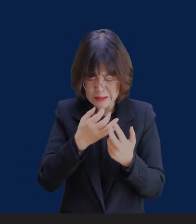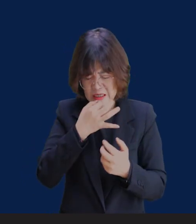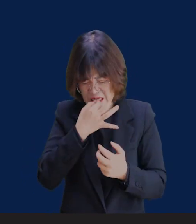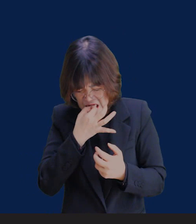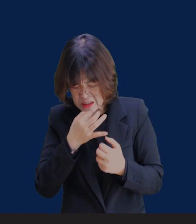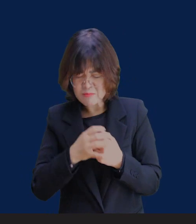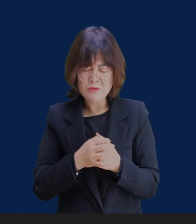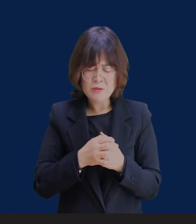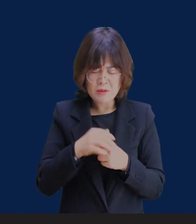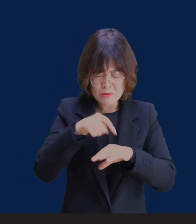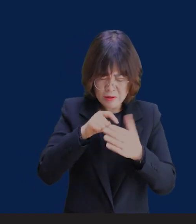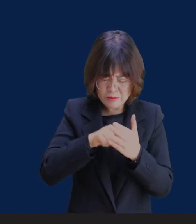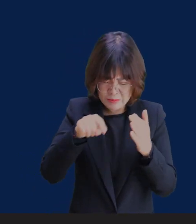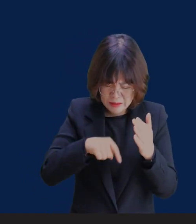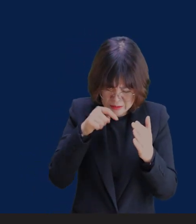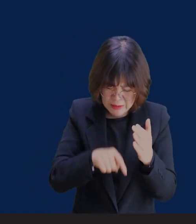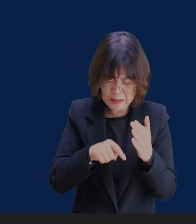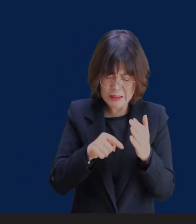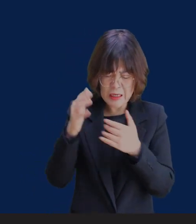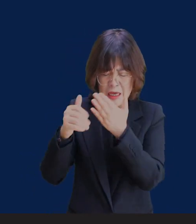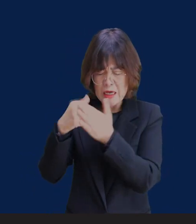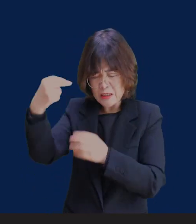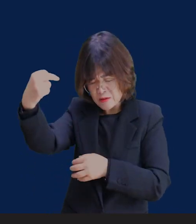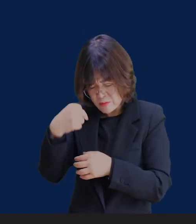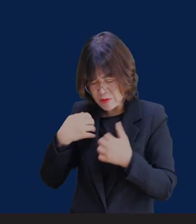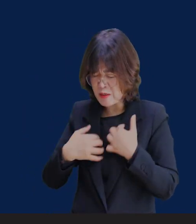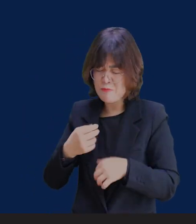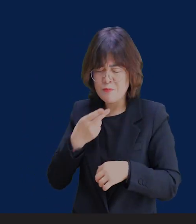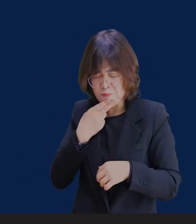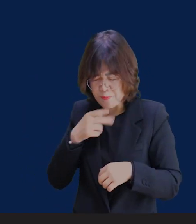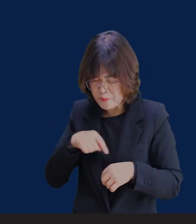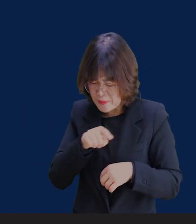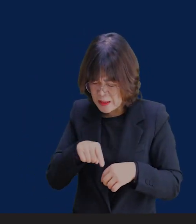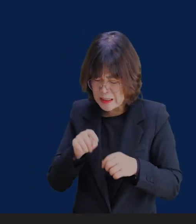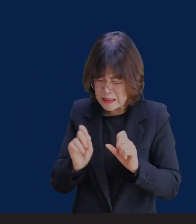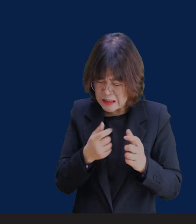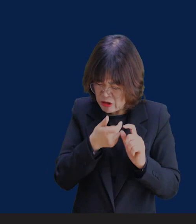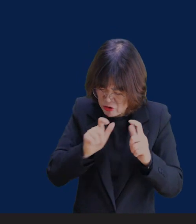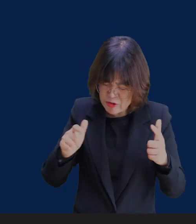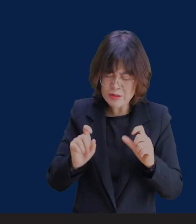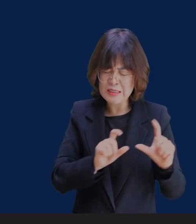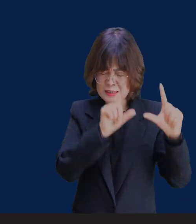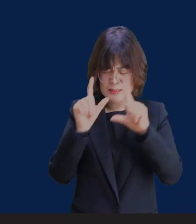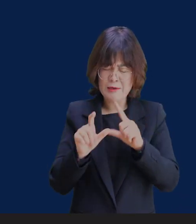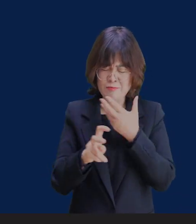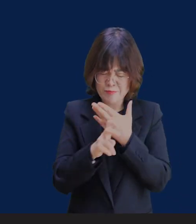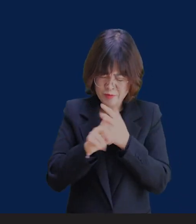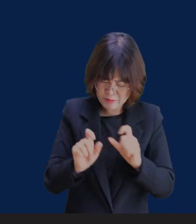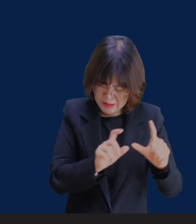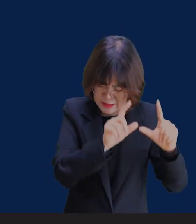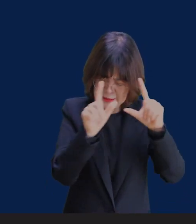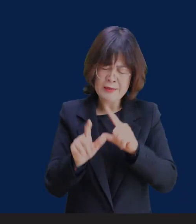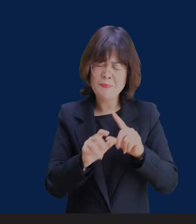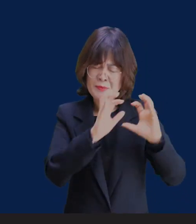그 같은 모습을 분개하시고 채찍으로 상을 엎어버리고 이 예수님의 모습, 주여 아버지